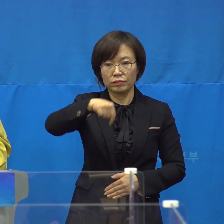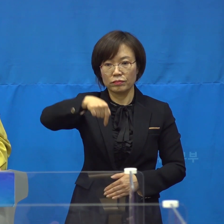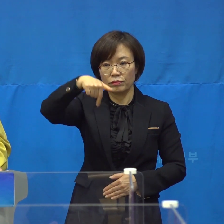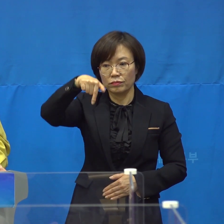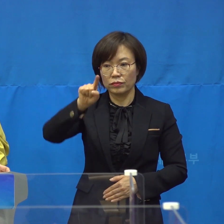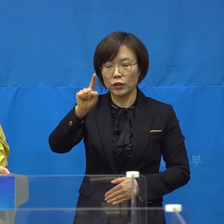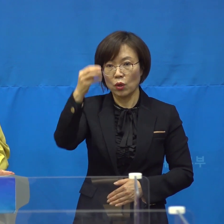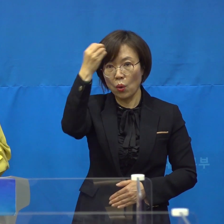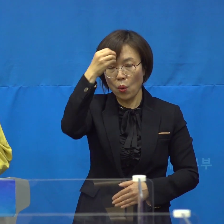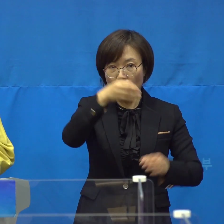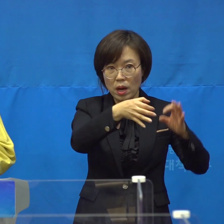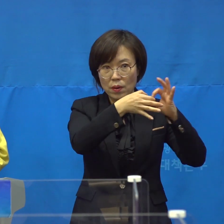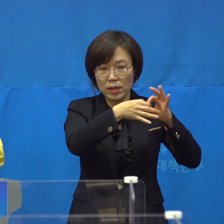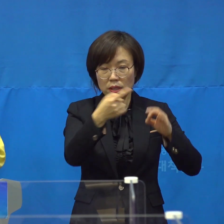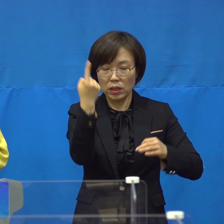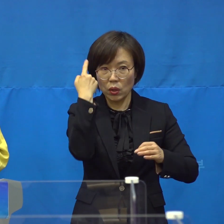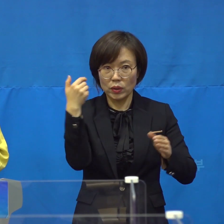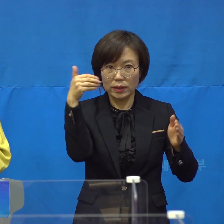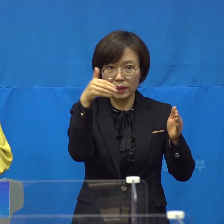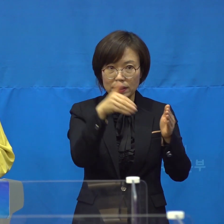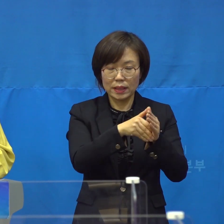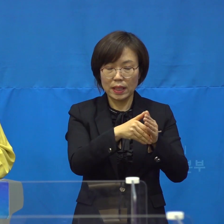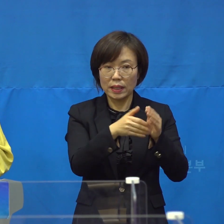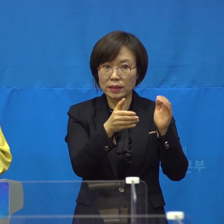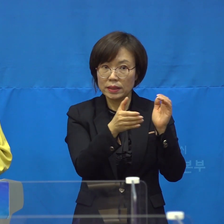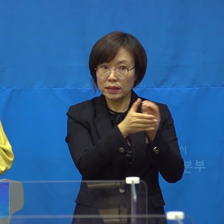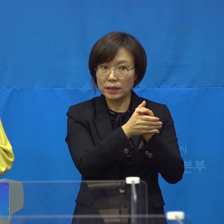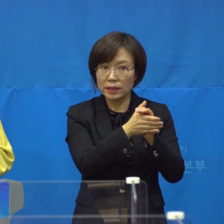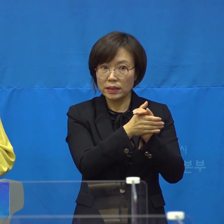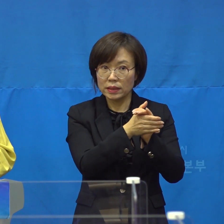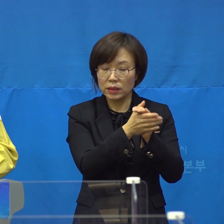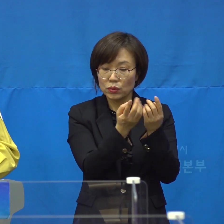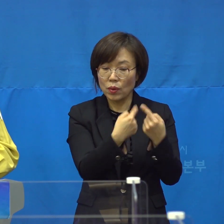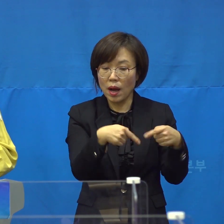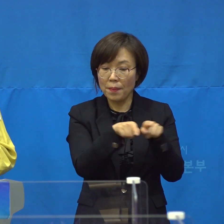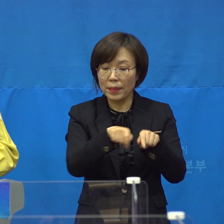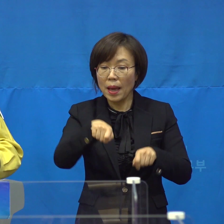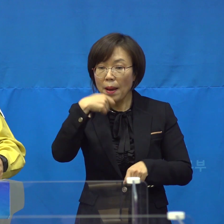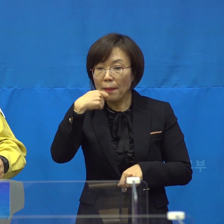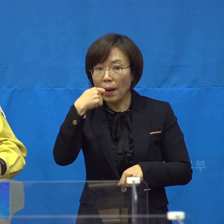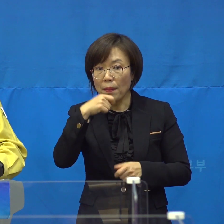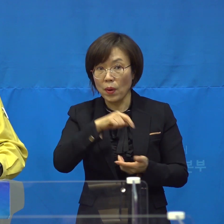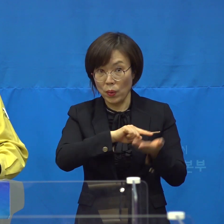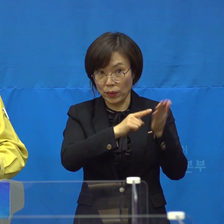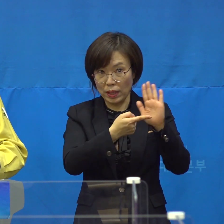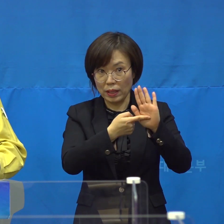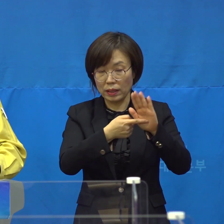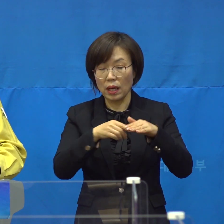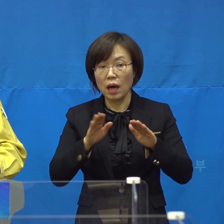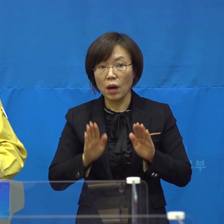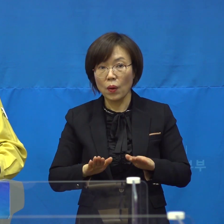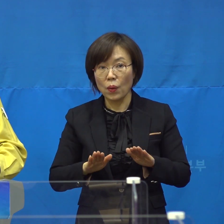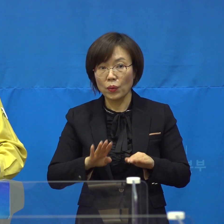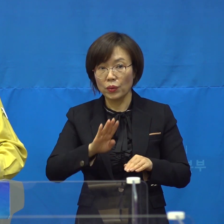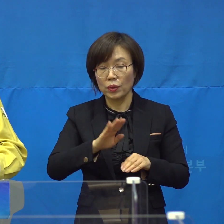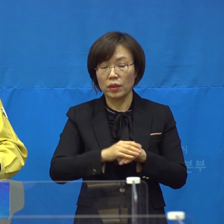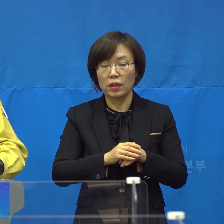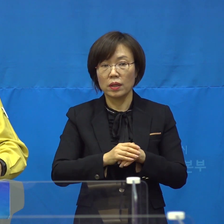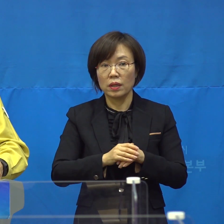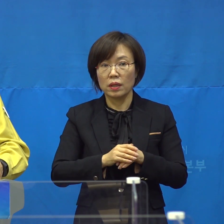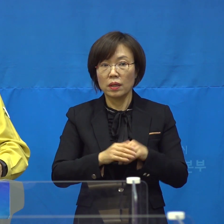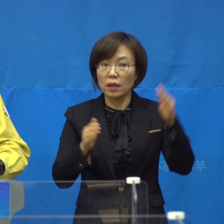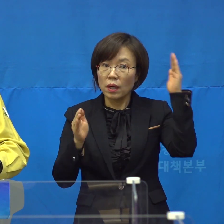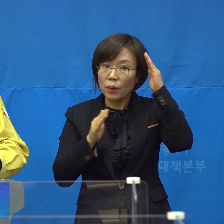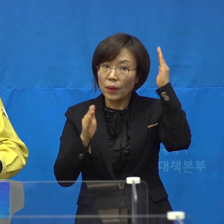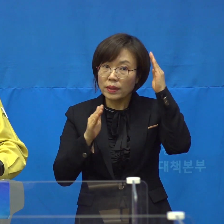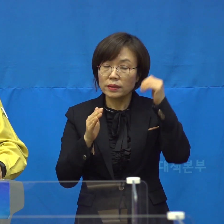고등학교 관련해가지고요. 어제까지 발생했던 친구들 두 명은 함께 식사를 했던 걸로 나왔는데 오늘 발생한 503번 확진자와